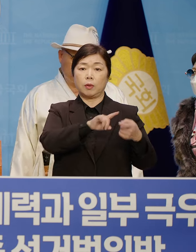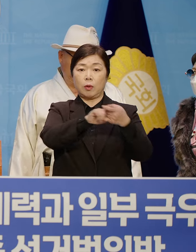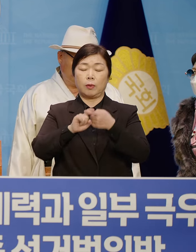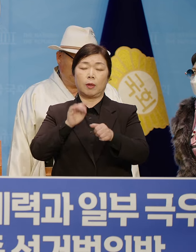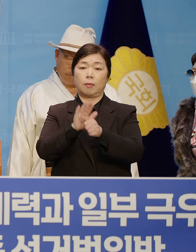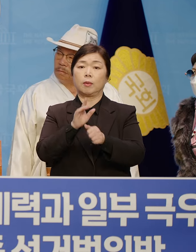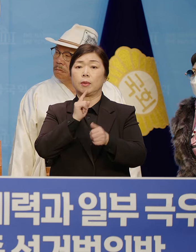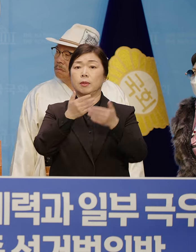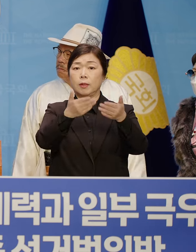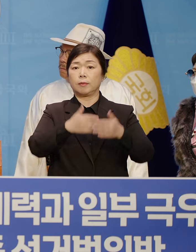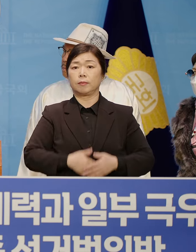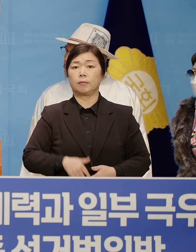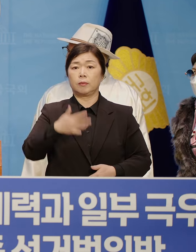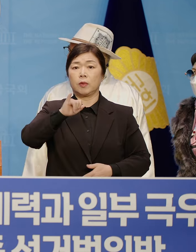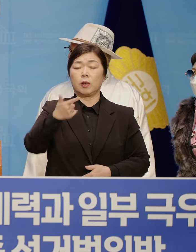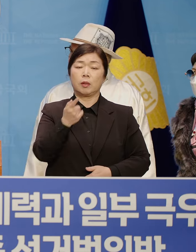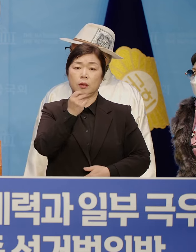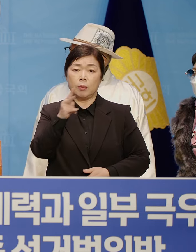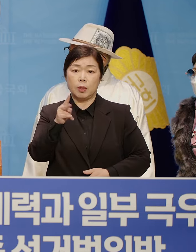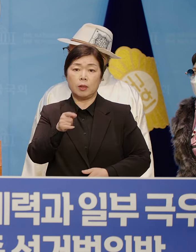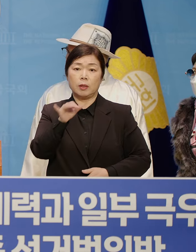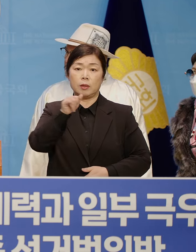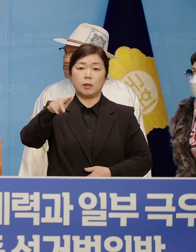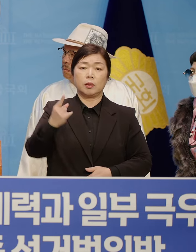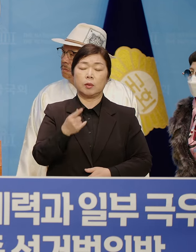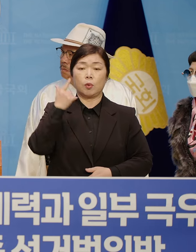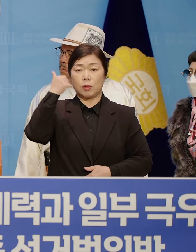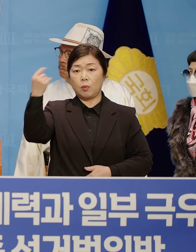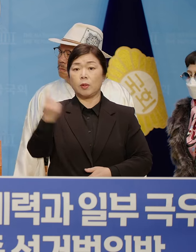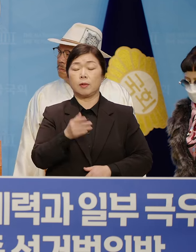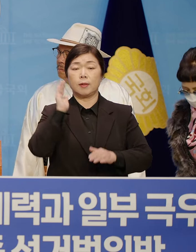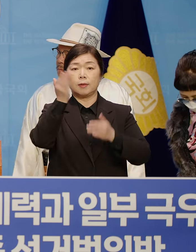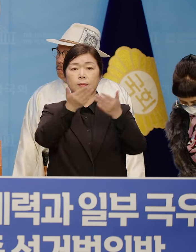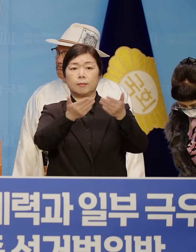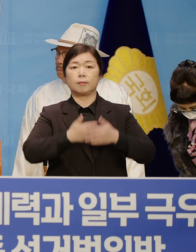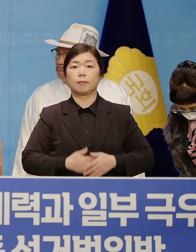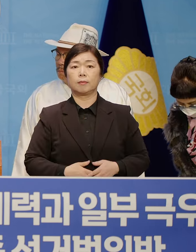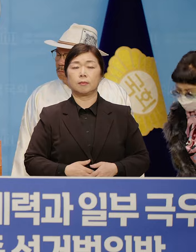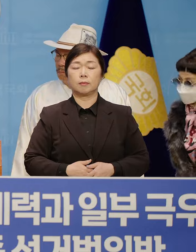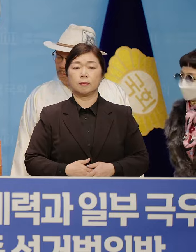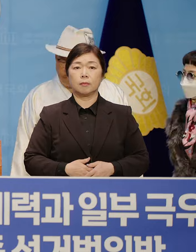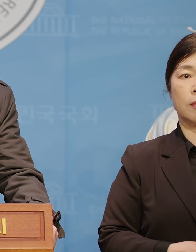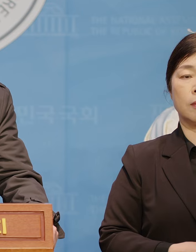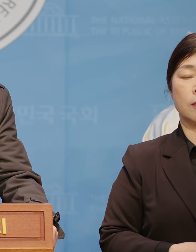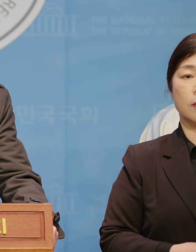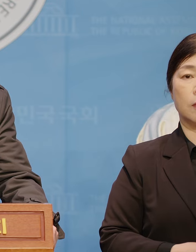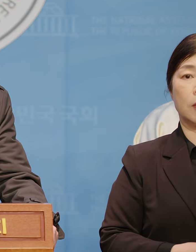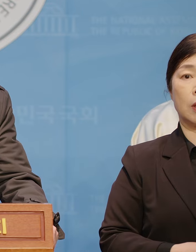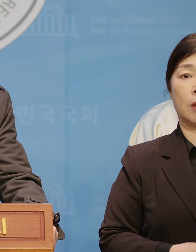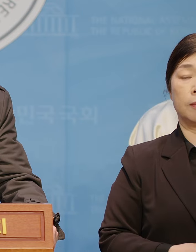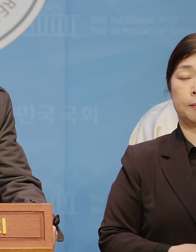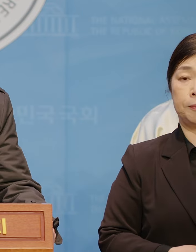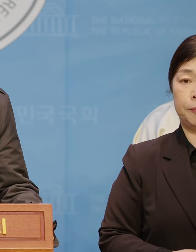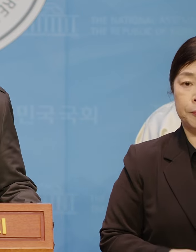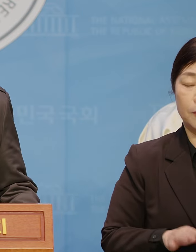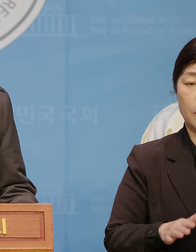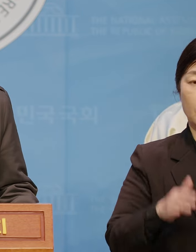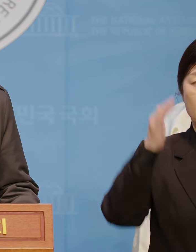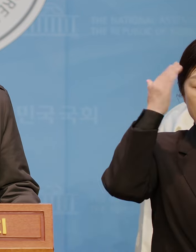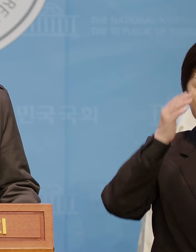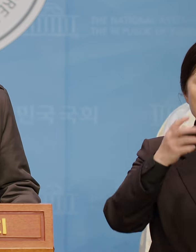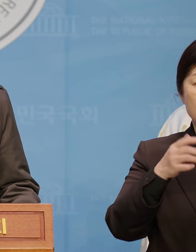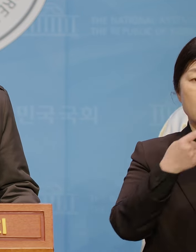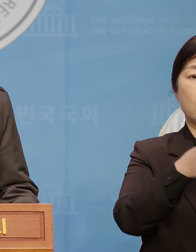이어 주시겠습니다 먼 진용호 TV 진용호 목사님께서 연대 발언 이어 주시겠습니다 어 제가